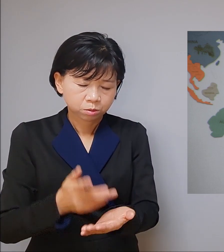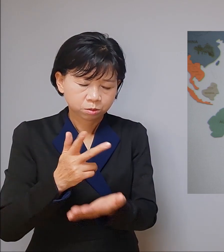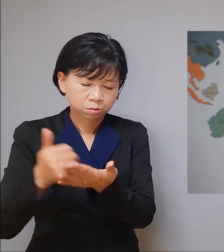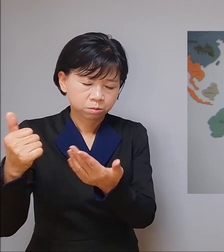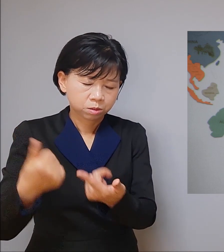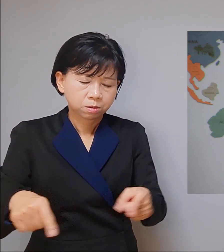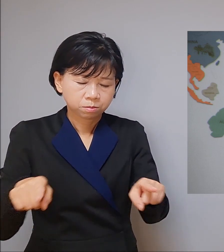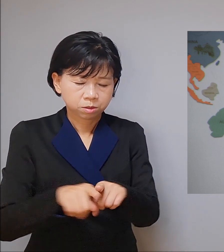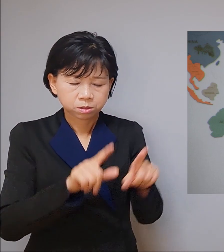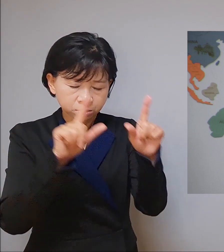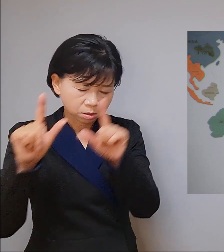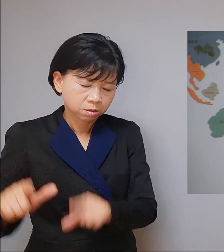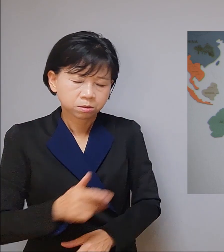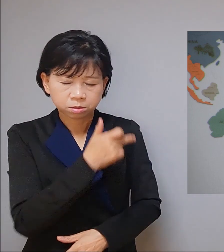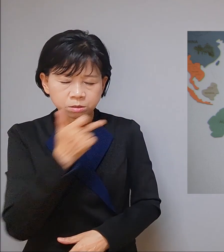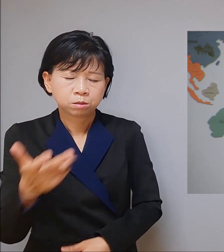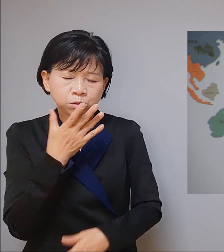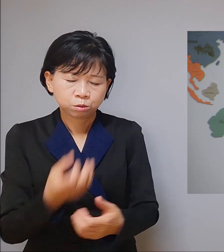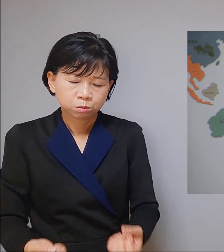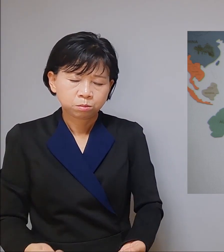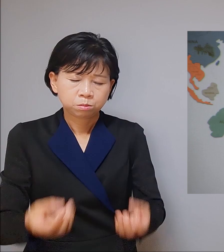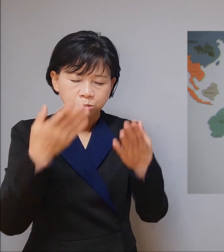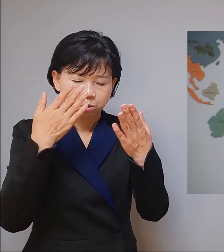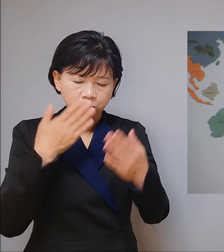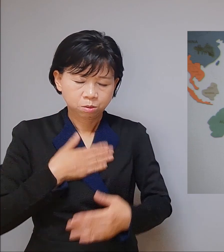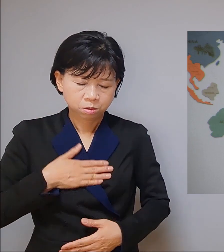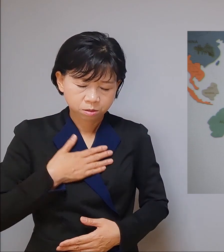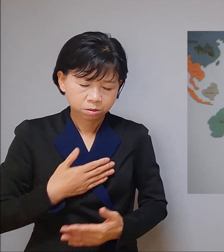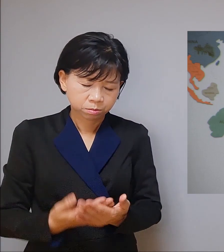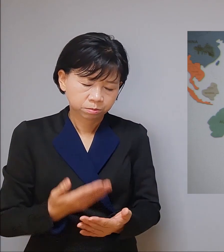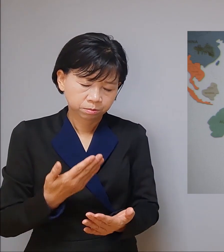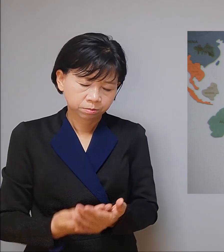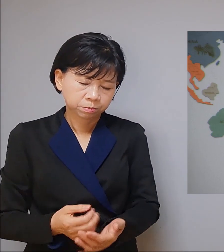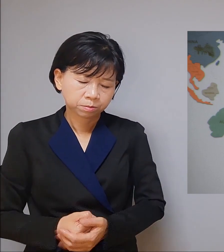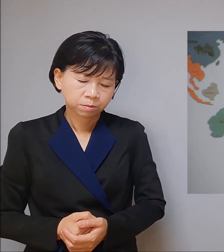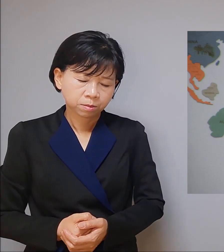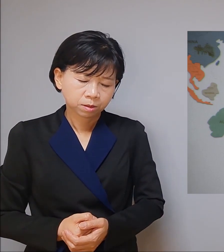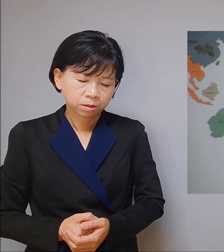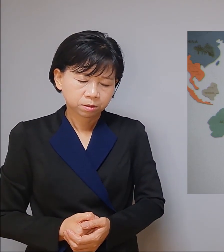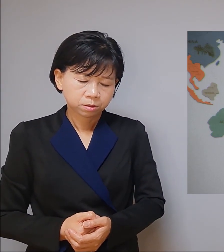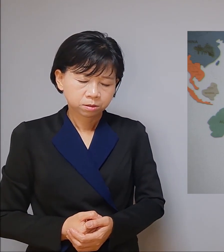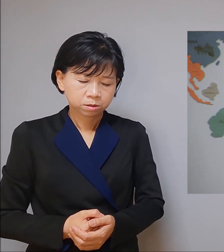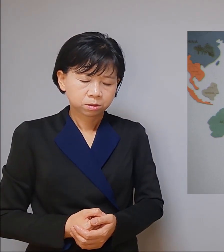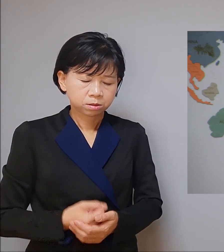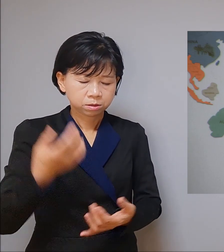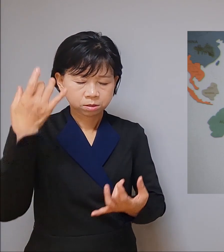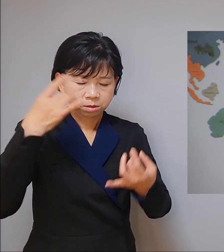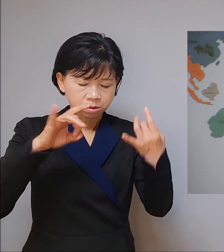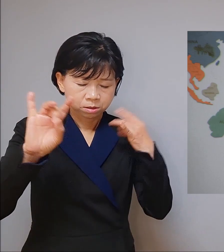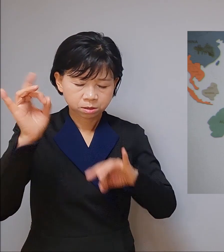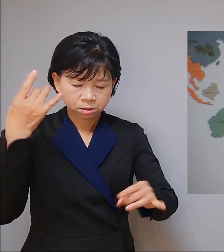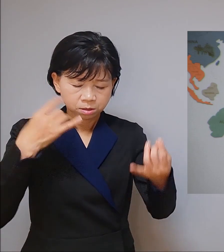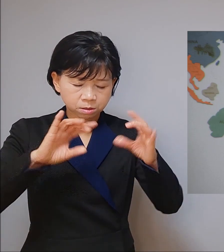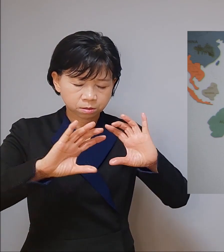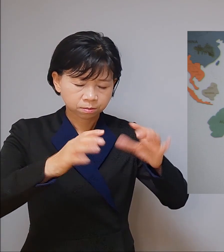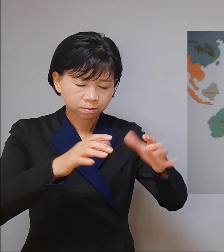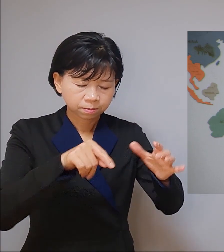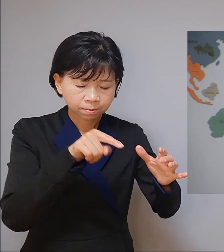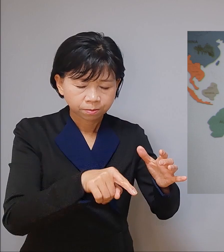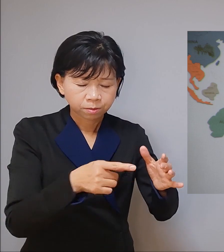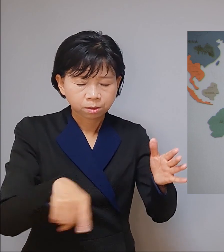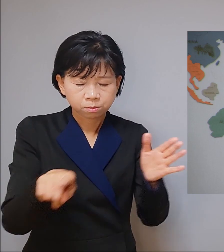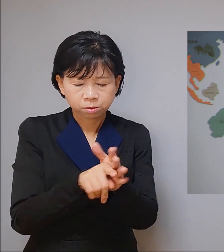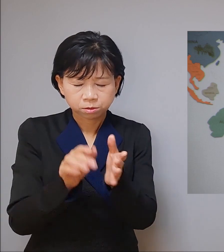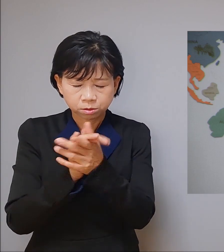함께 살아가는 것이 얼마나 큰 축복임을 우리 아이들이 깨닫게 하여 주시옵소서. 태국 땅을 위해서 기도하고 있는 우리 팀도